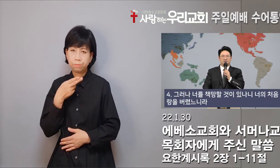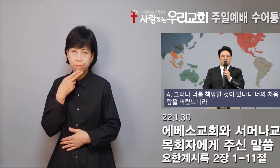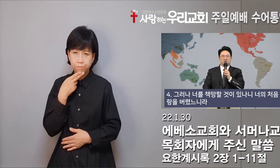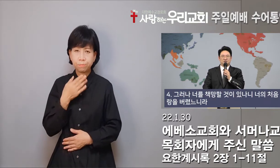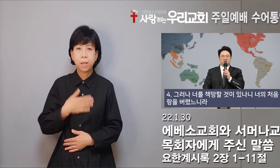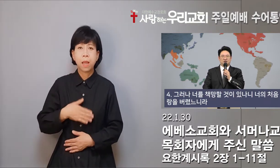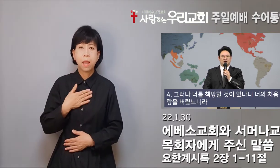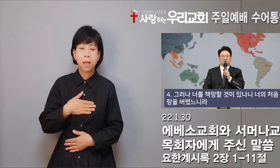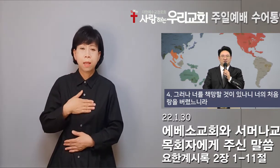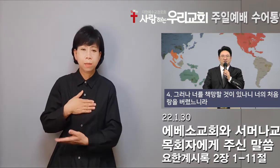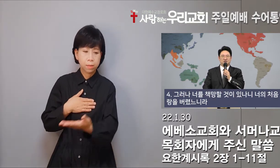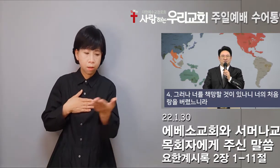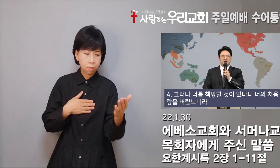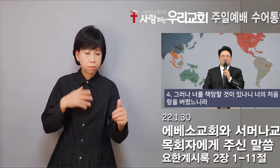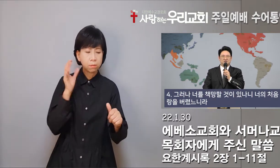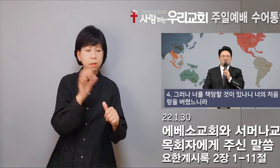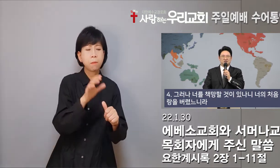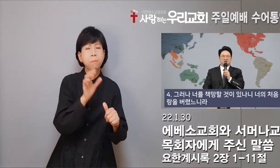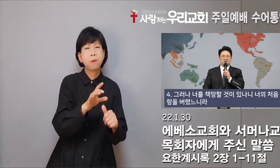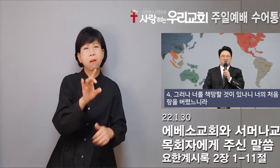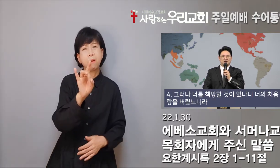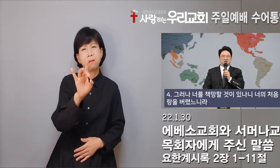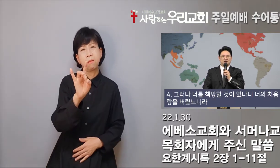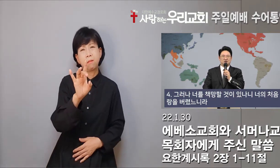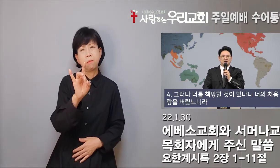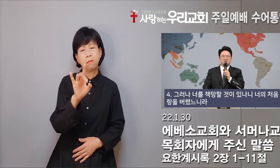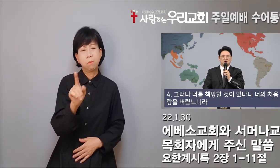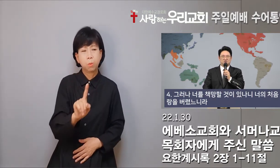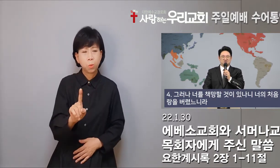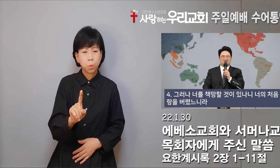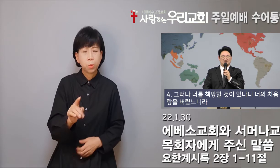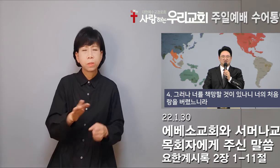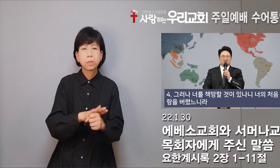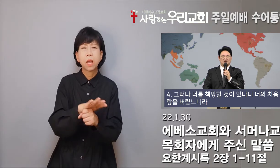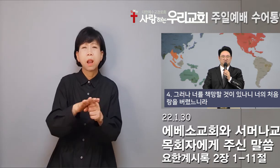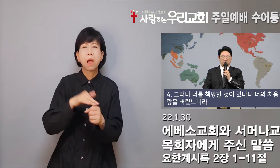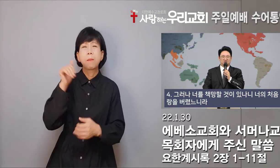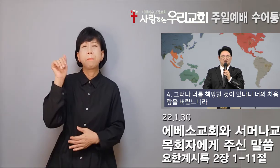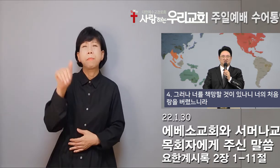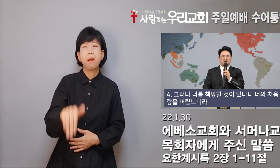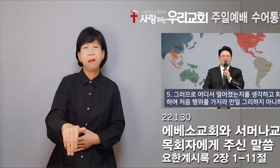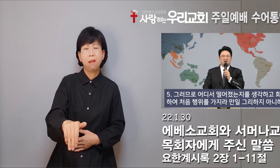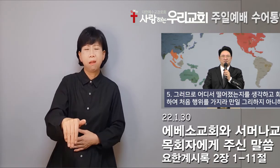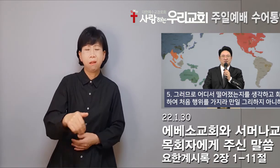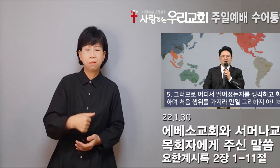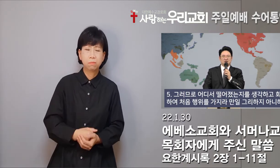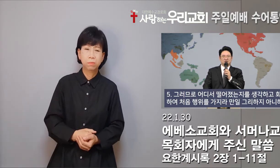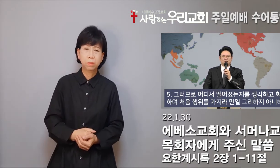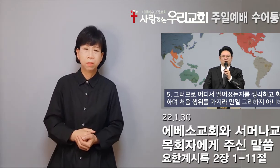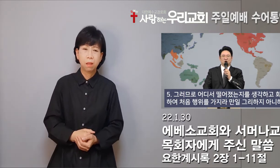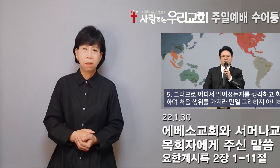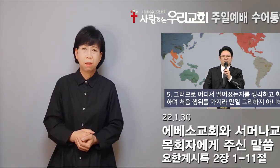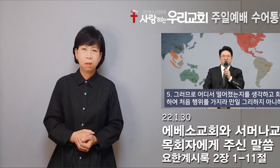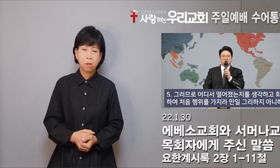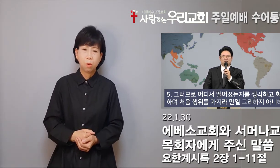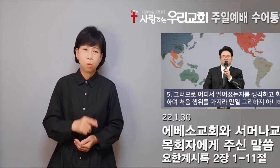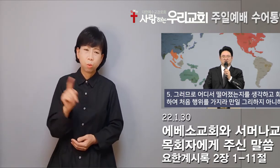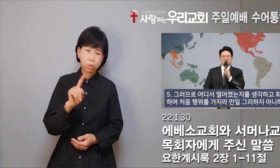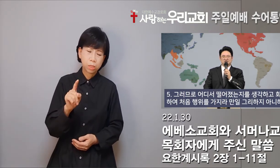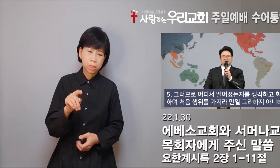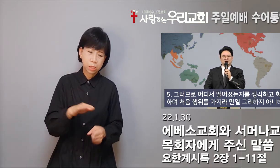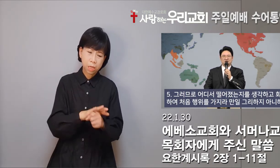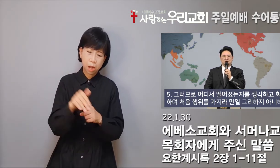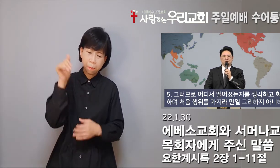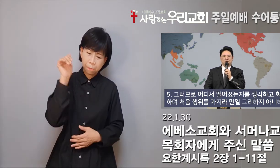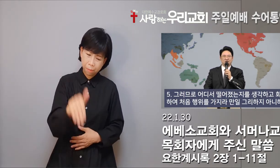아노라. 그러나 너를 책망할 것이 있나니 너의 처음 사랑을 버렸느니라. 그러므로 어디서